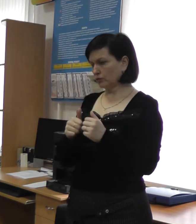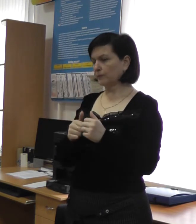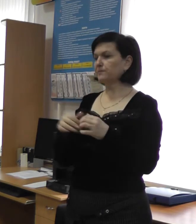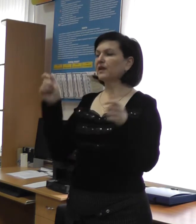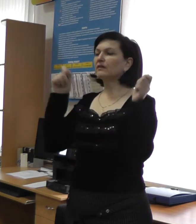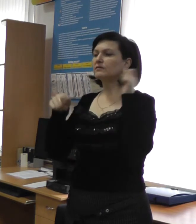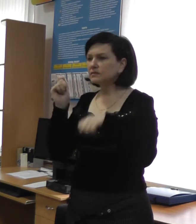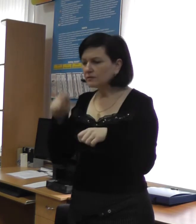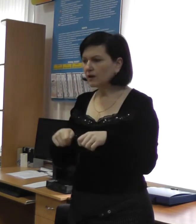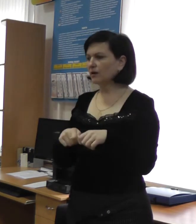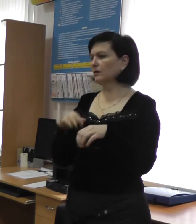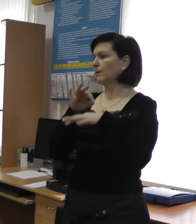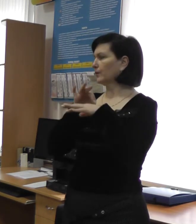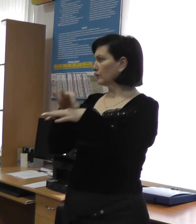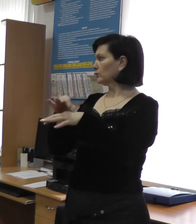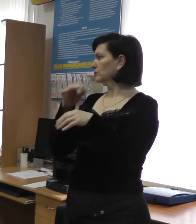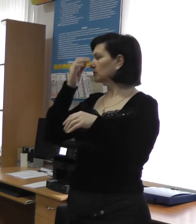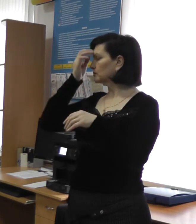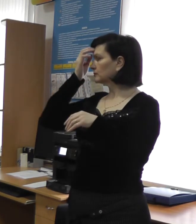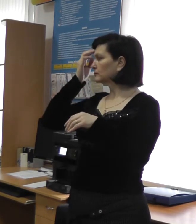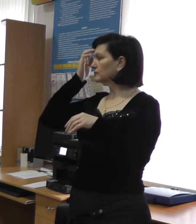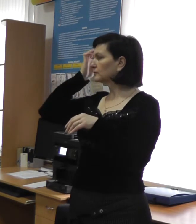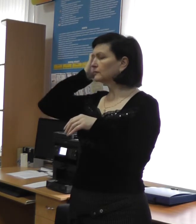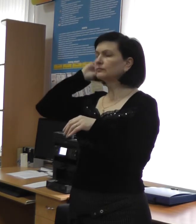фестивалей, проходящих как в России, так и в Греции.